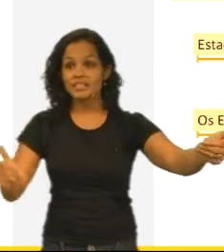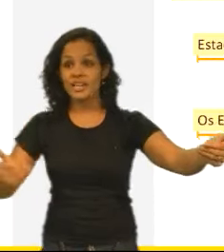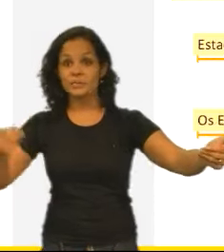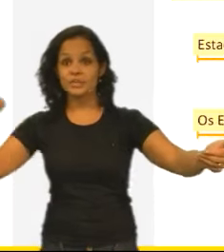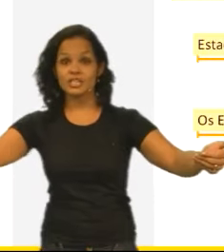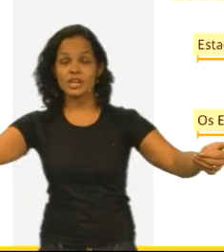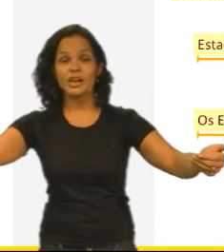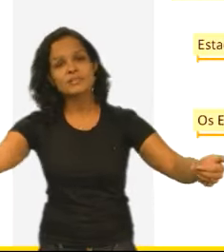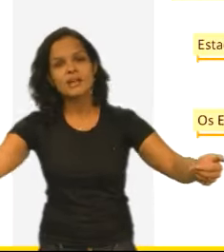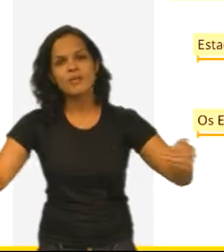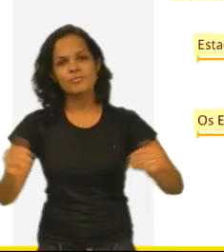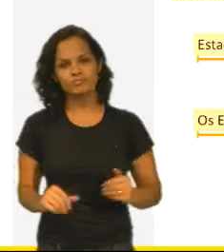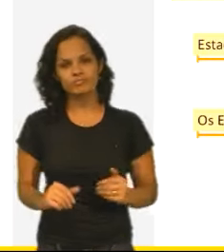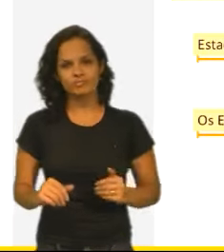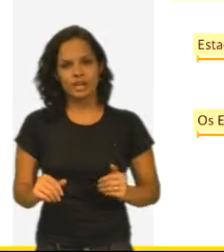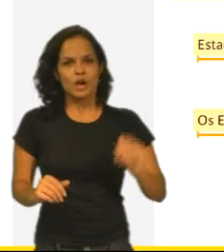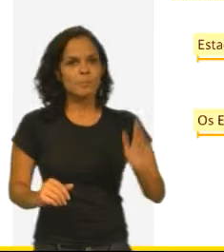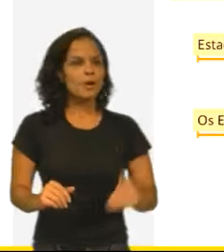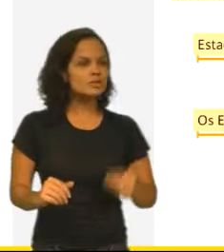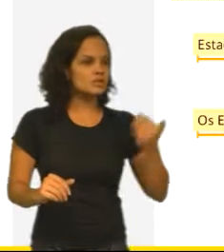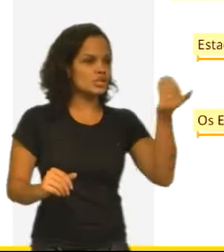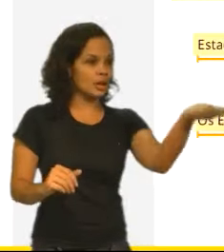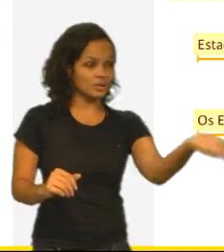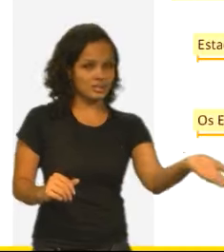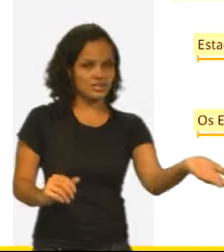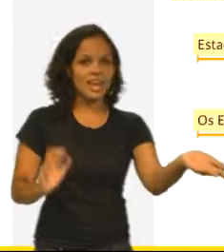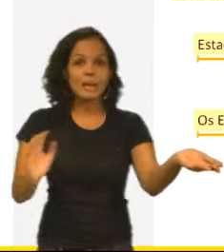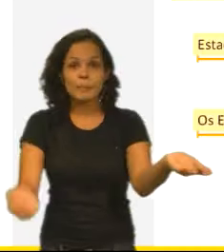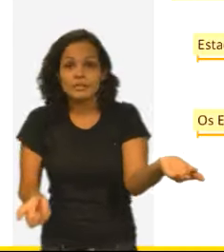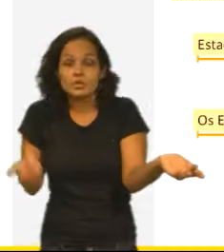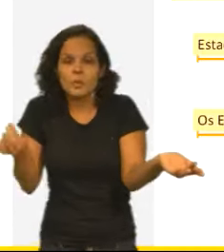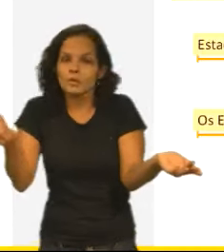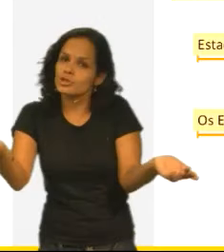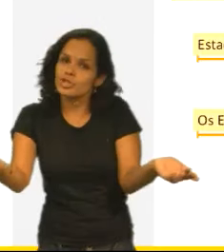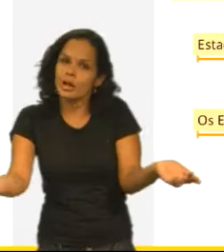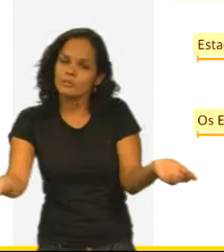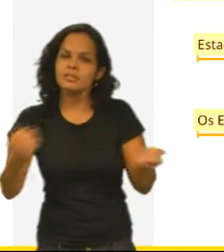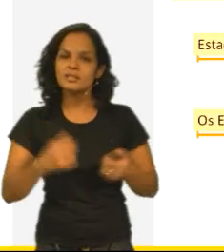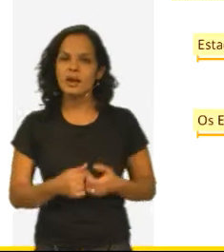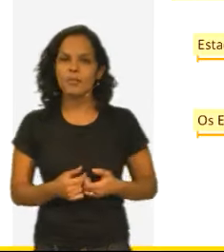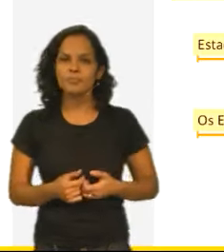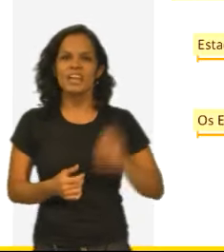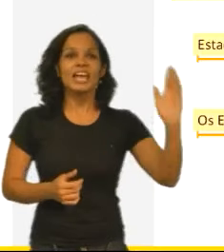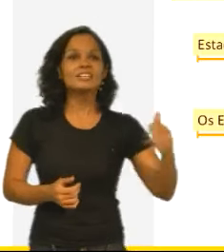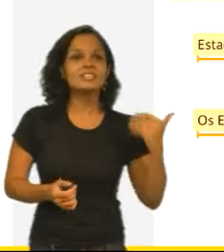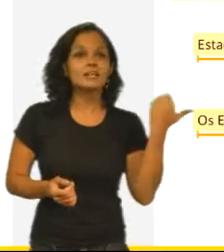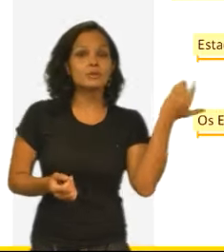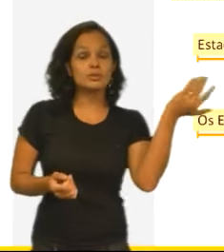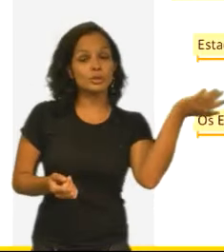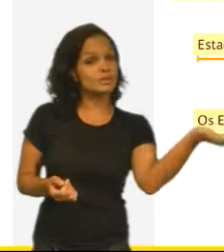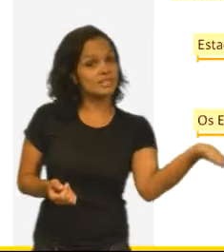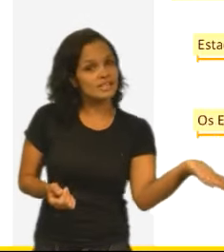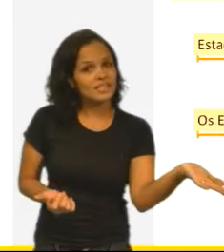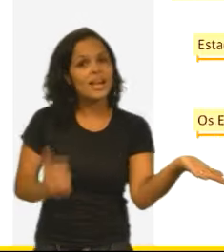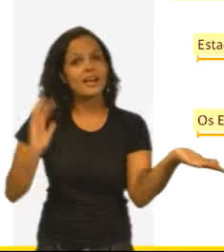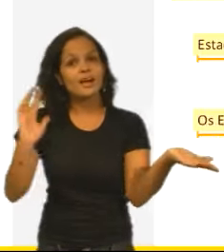as Minas Gerais são. Poços de Caldas é, mas os Poços de Caldas são. Estados Unidos está,